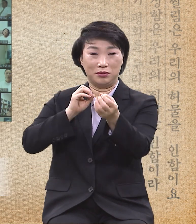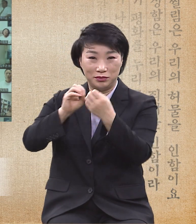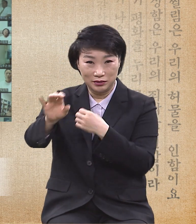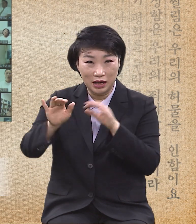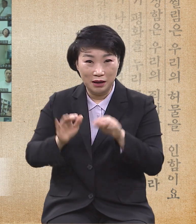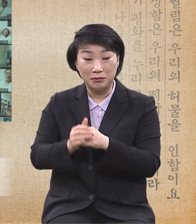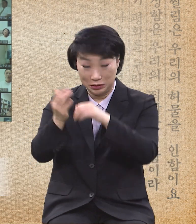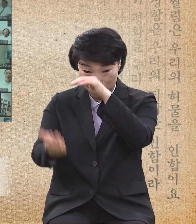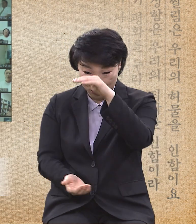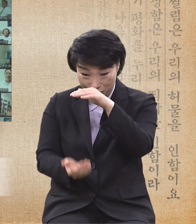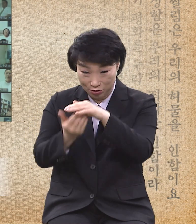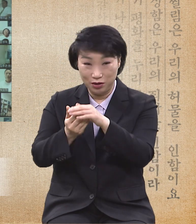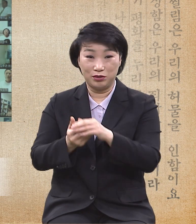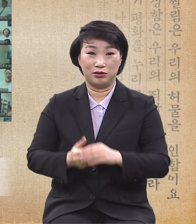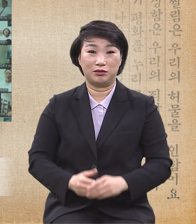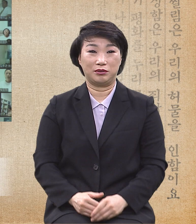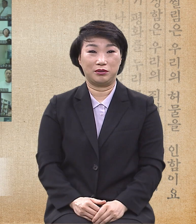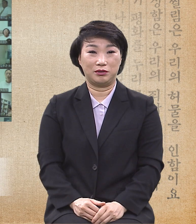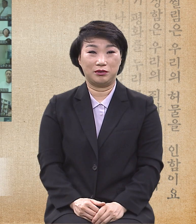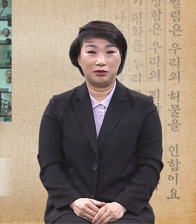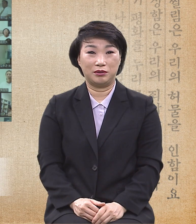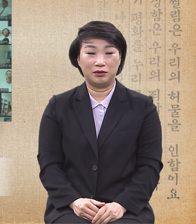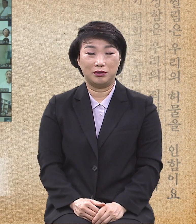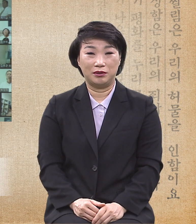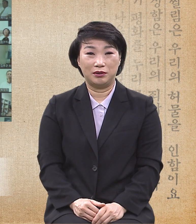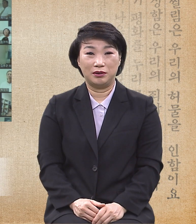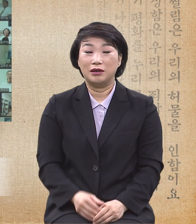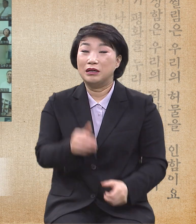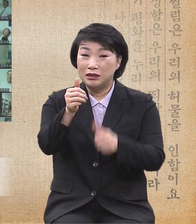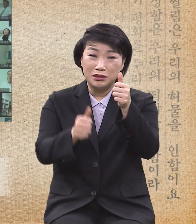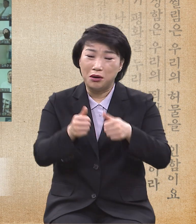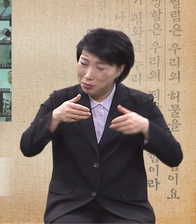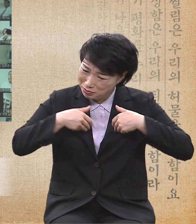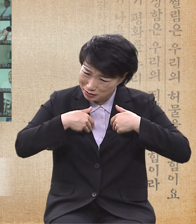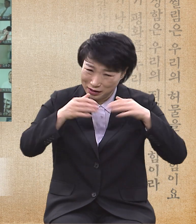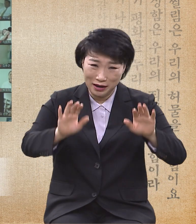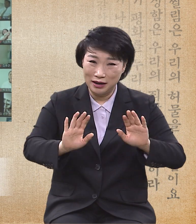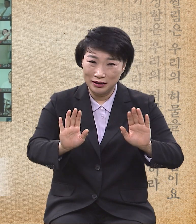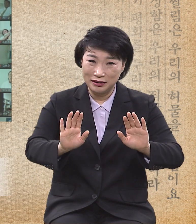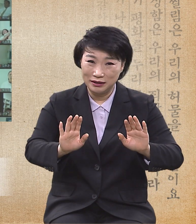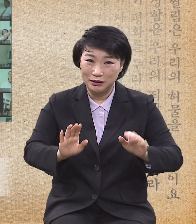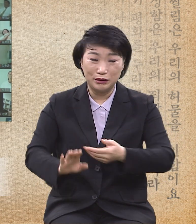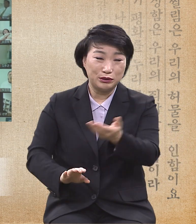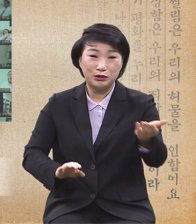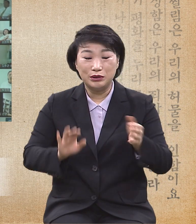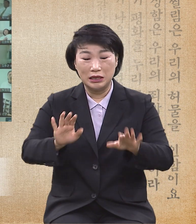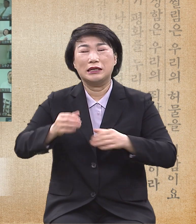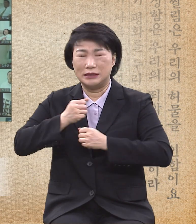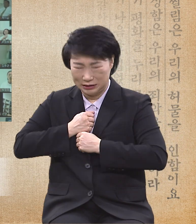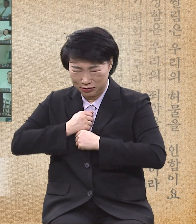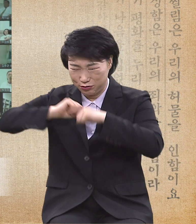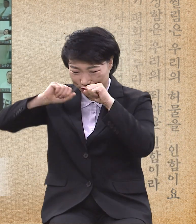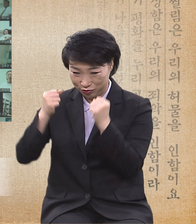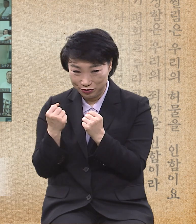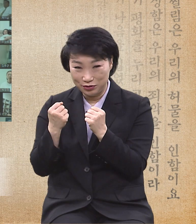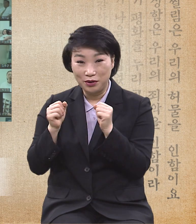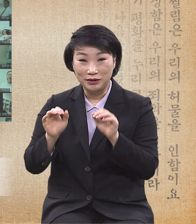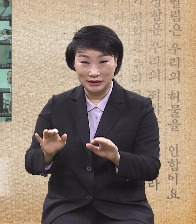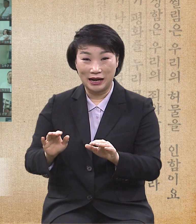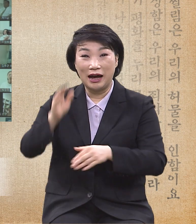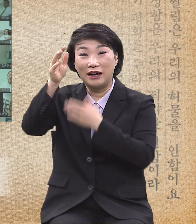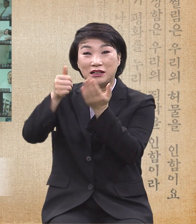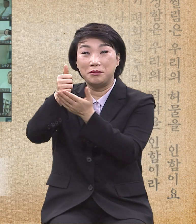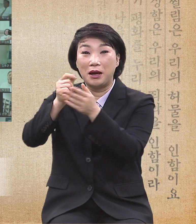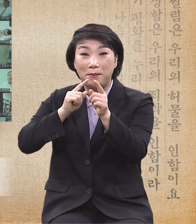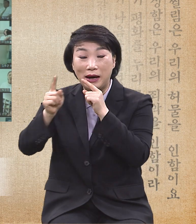그대로 이루어지는 말씀이에요. 시험할 것이 아니라 우리는 지키고 순종하고